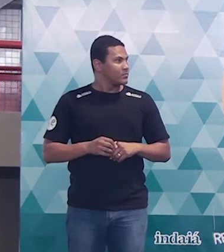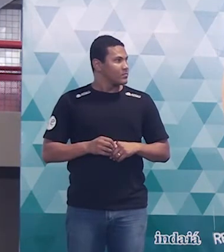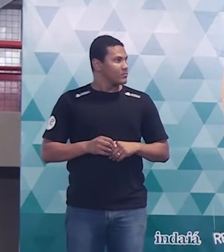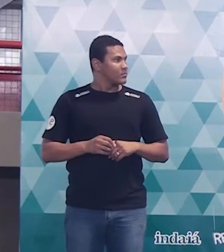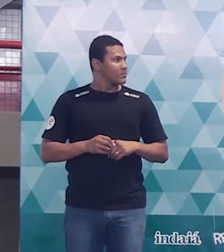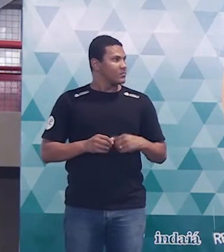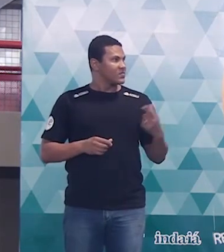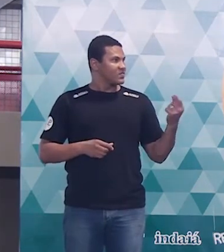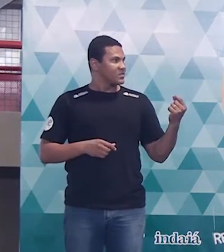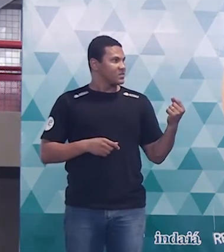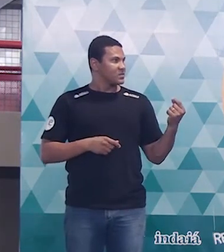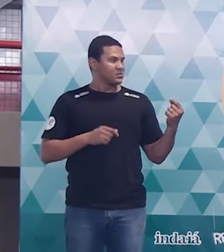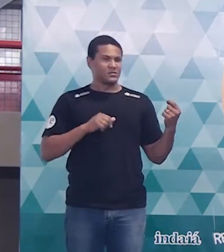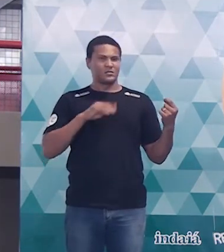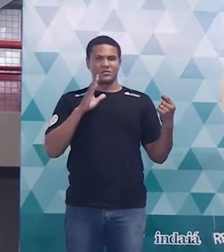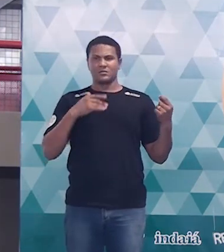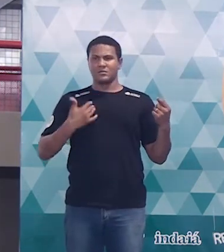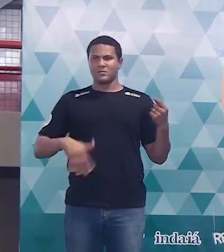20 é muito.